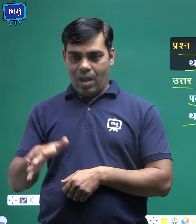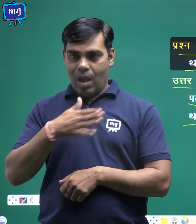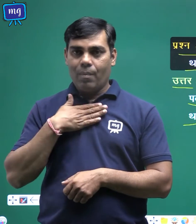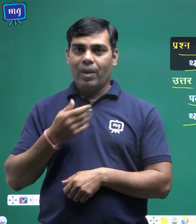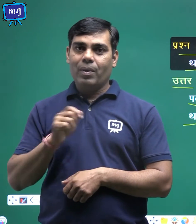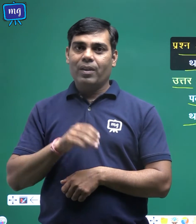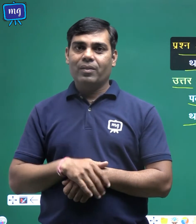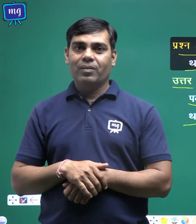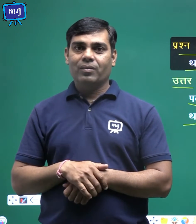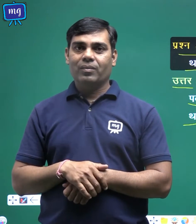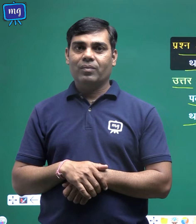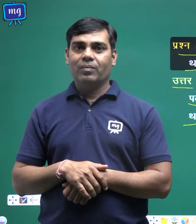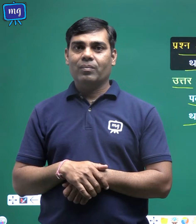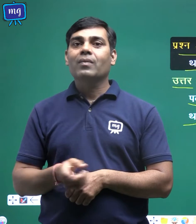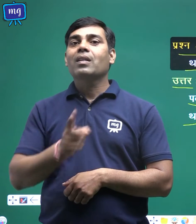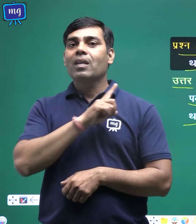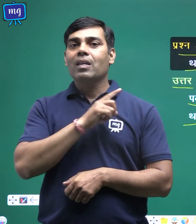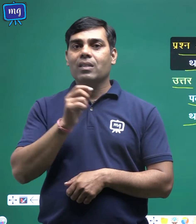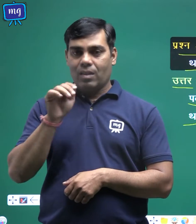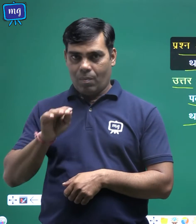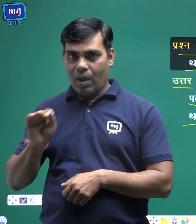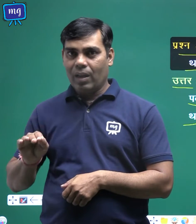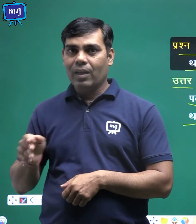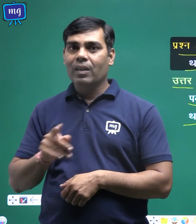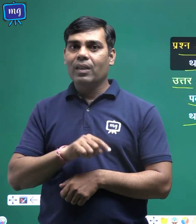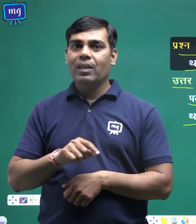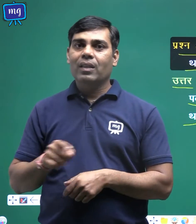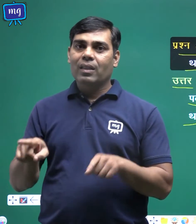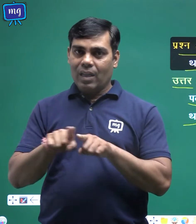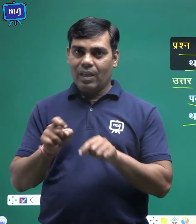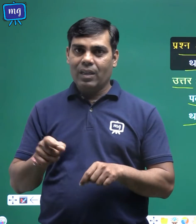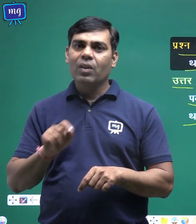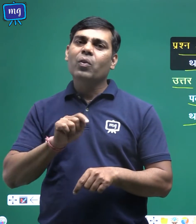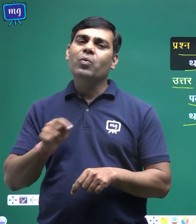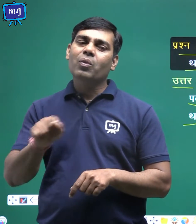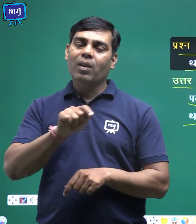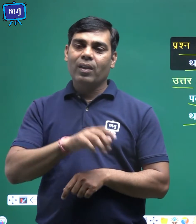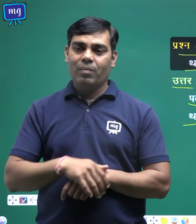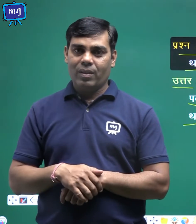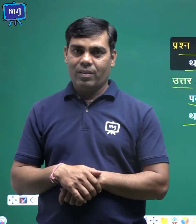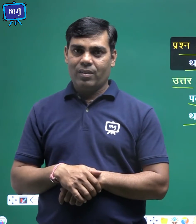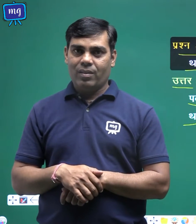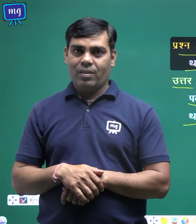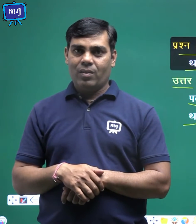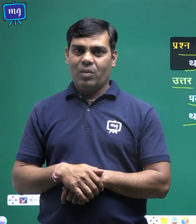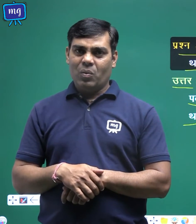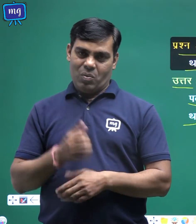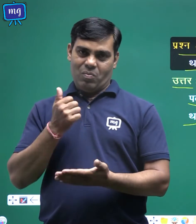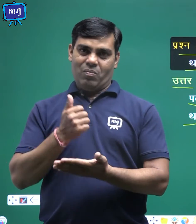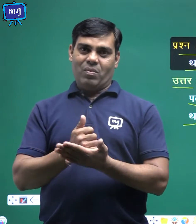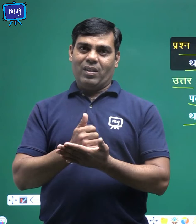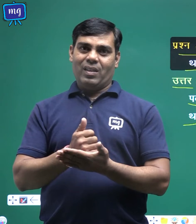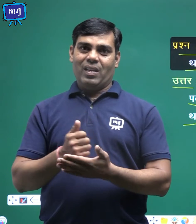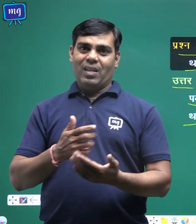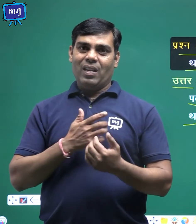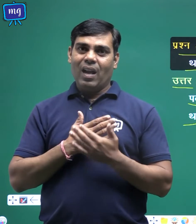भी इस बालक की तरह किसी भी कार्य में पक्की लगन